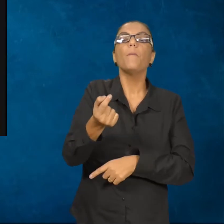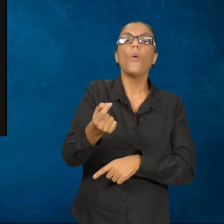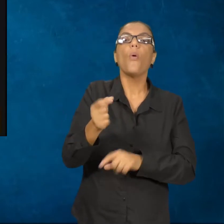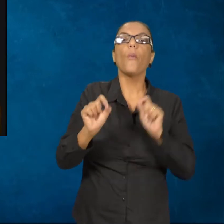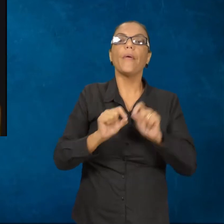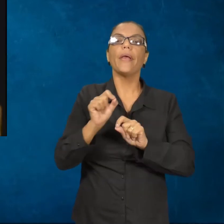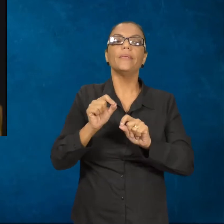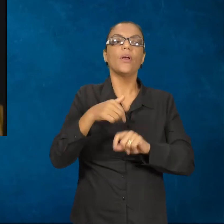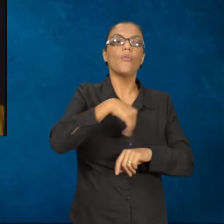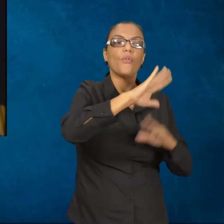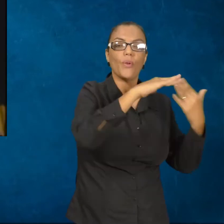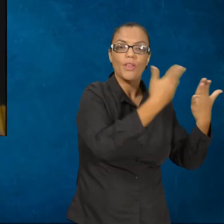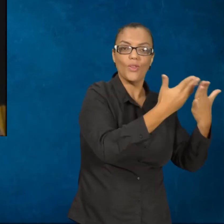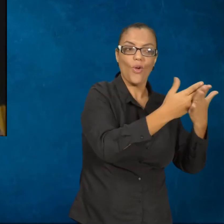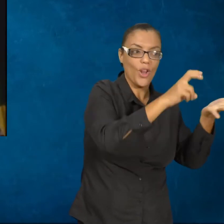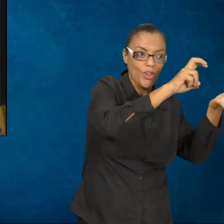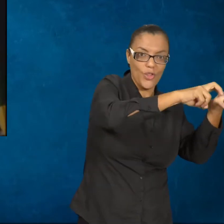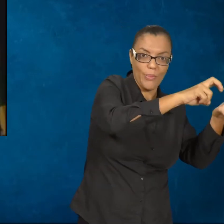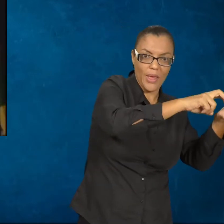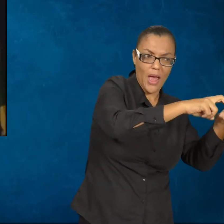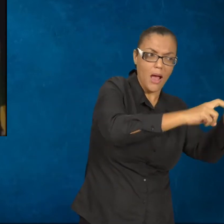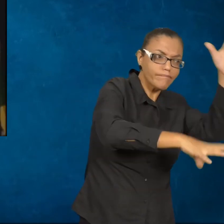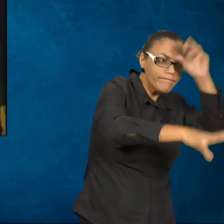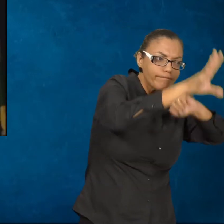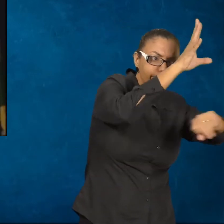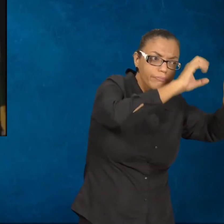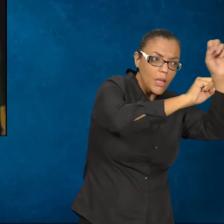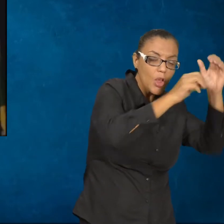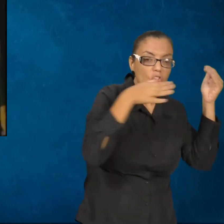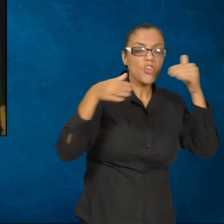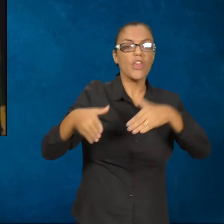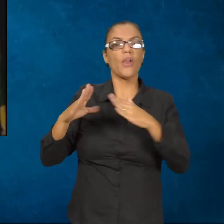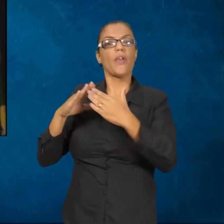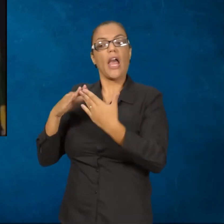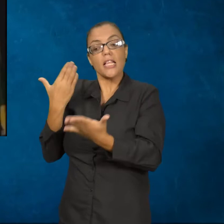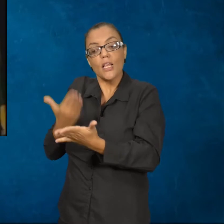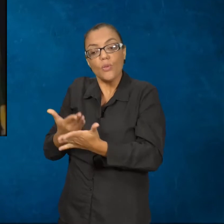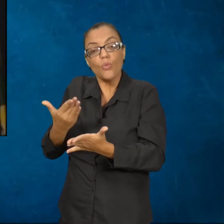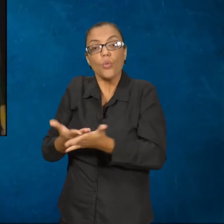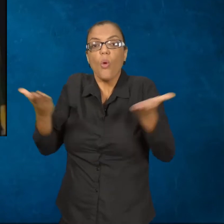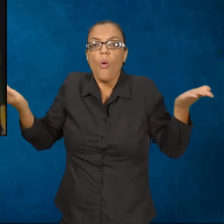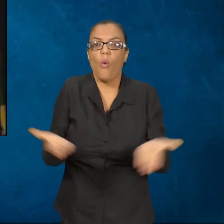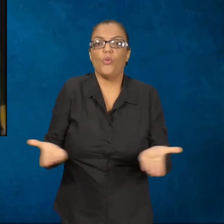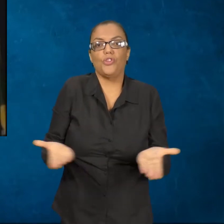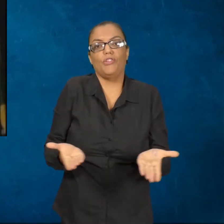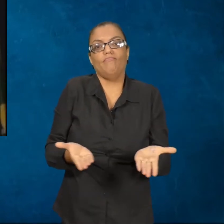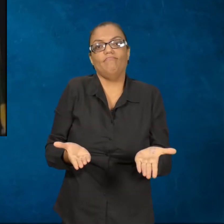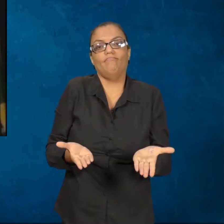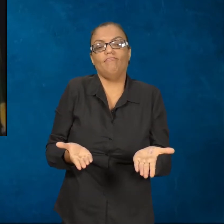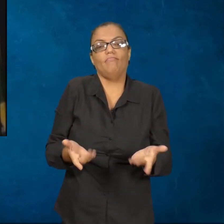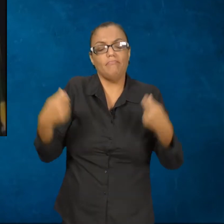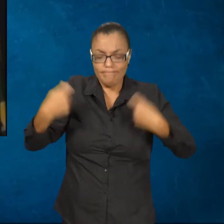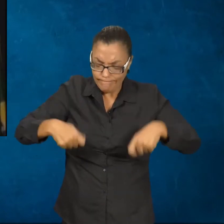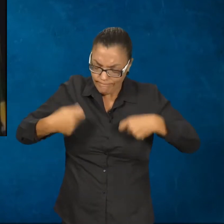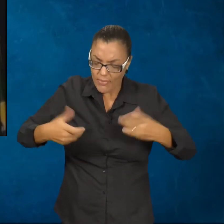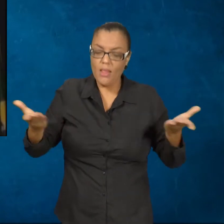uma manhã. Mas todo dia. Aula dada, aula estudada